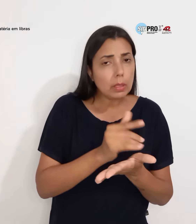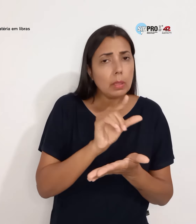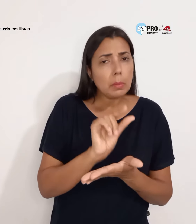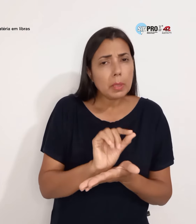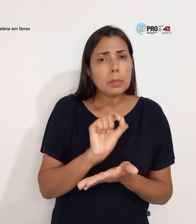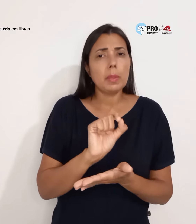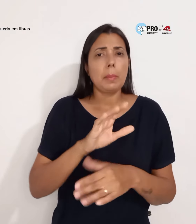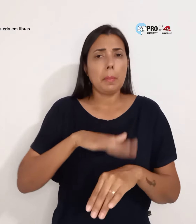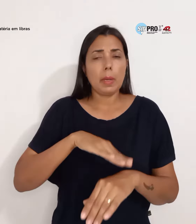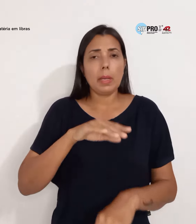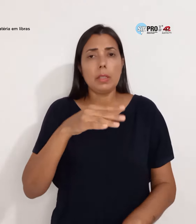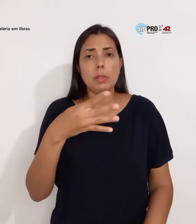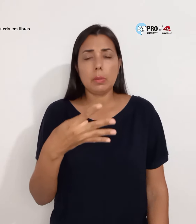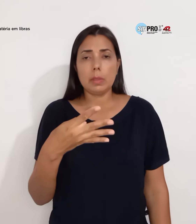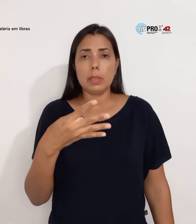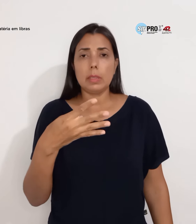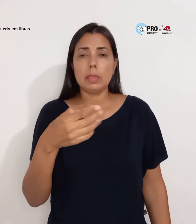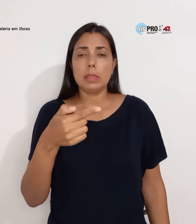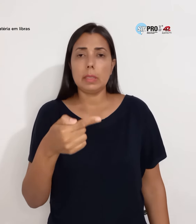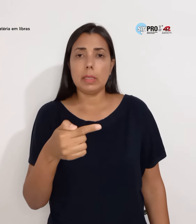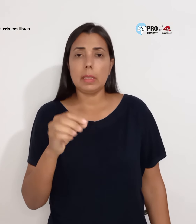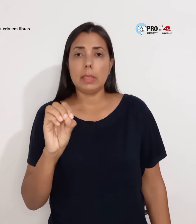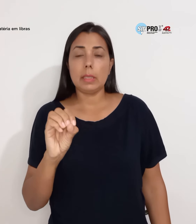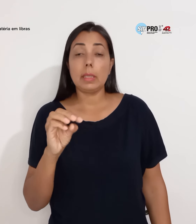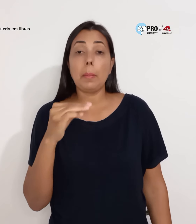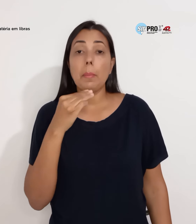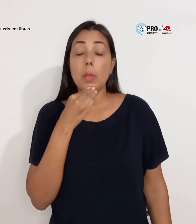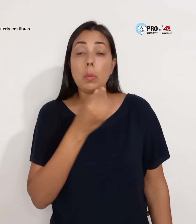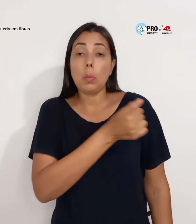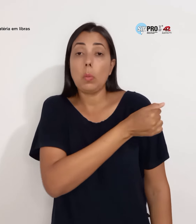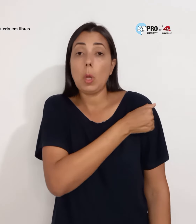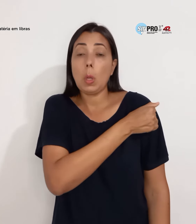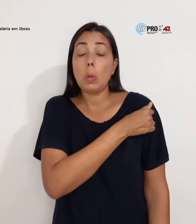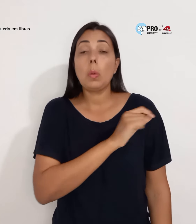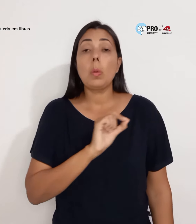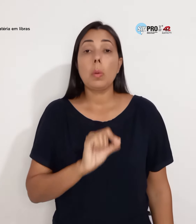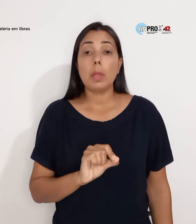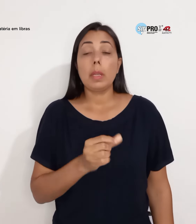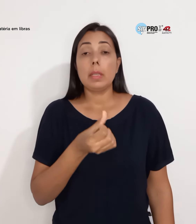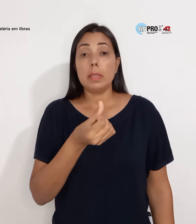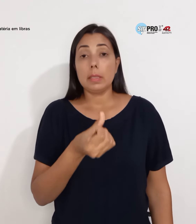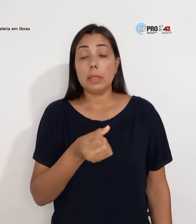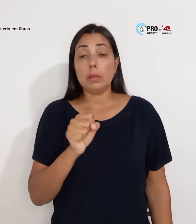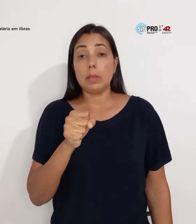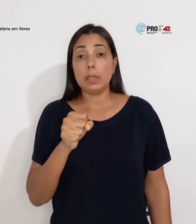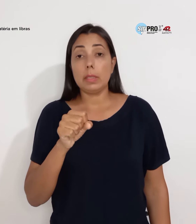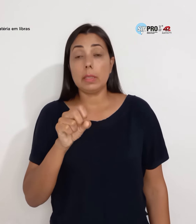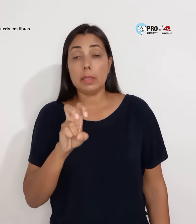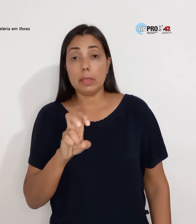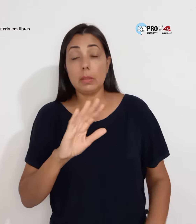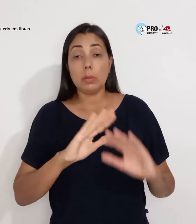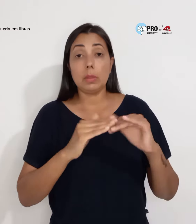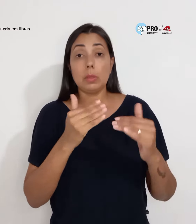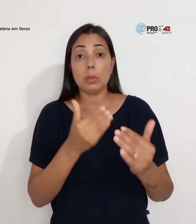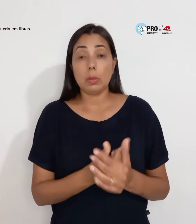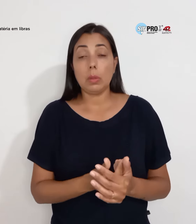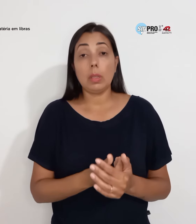mínimo, mais de 470 mil estudantes em 685 escolas,